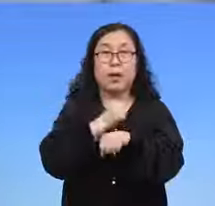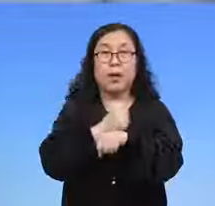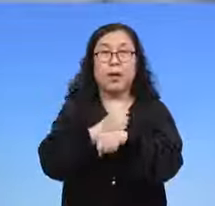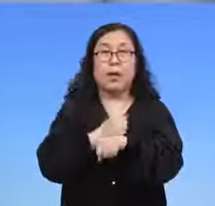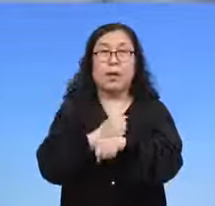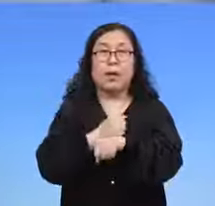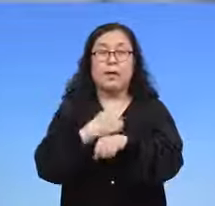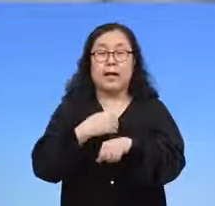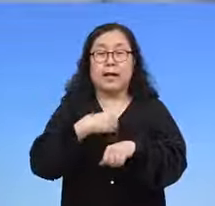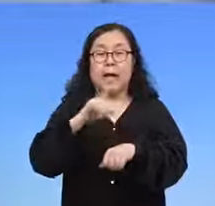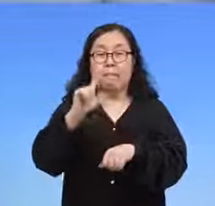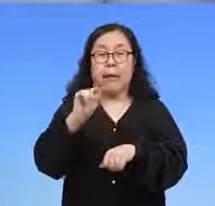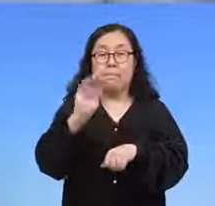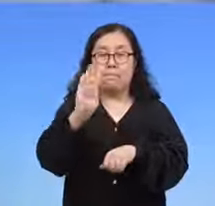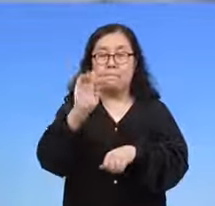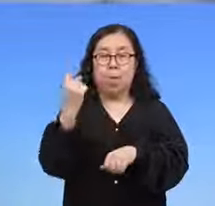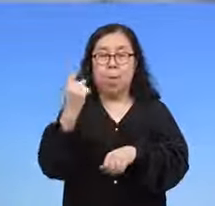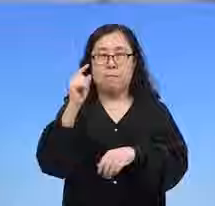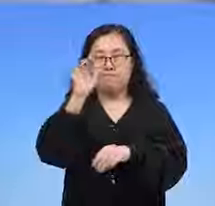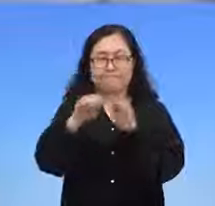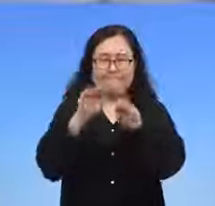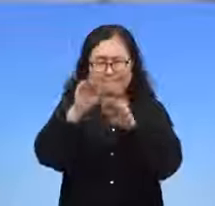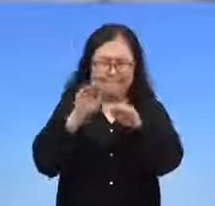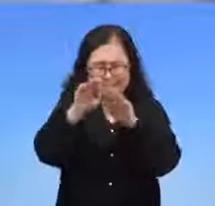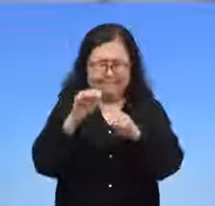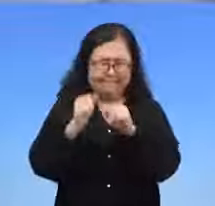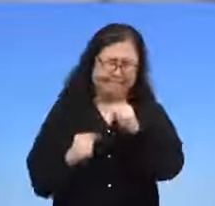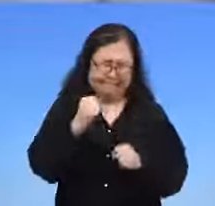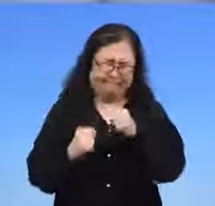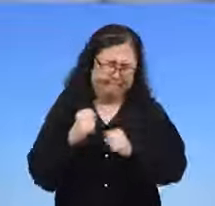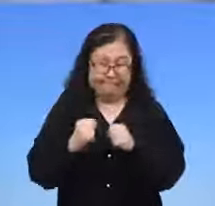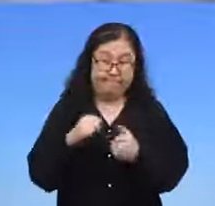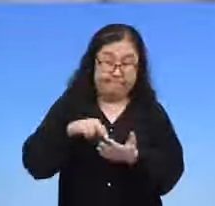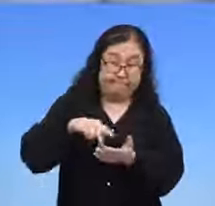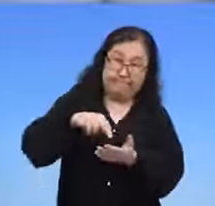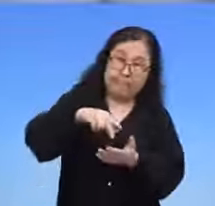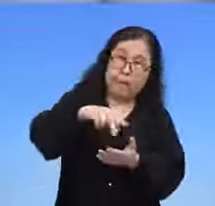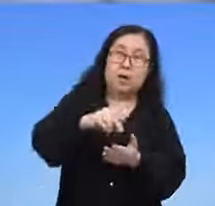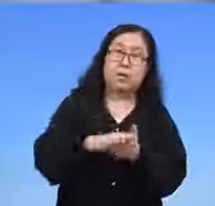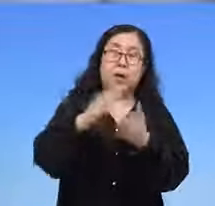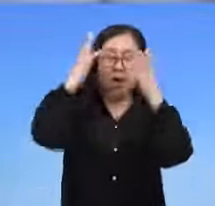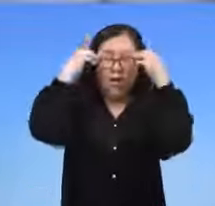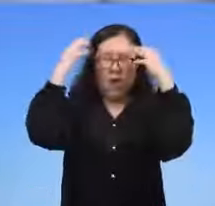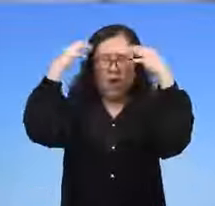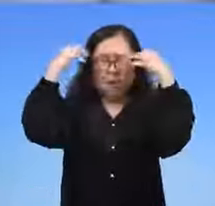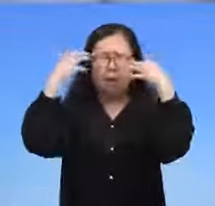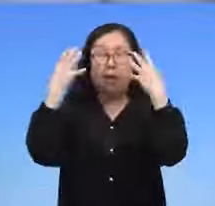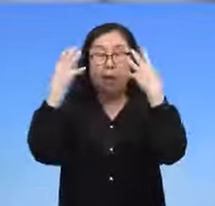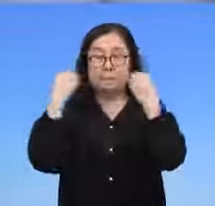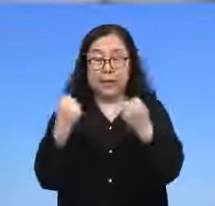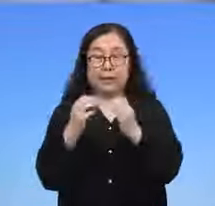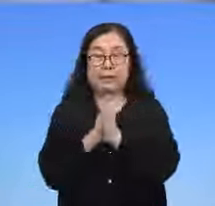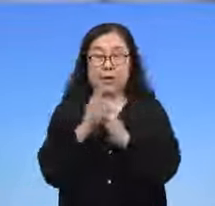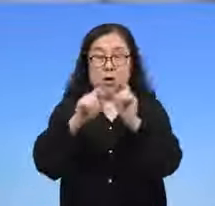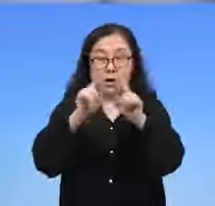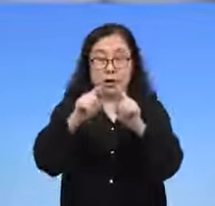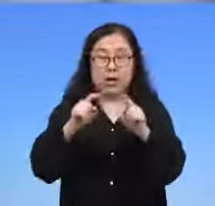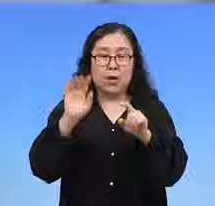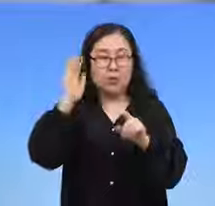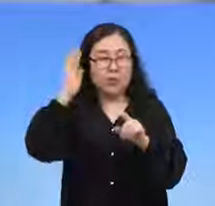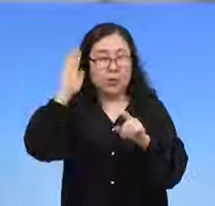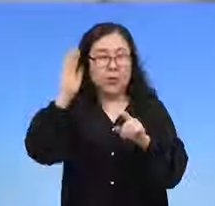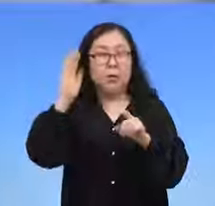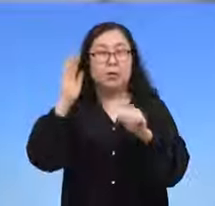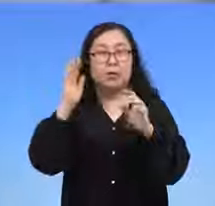제가 하루에 10,000보씩 걸어야 되겠다 그러고 새벽에 나가가지고 막 10,000보를 여름에 많이 걸은, 요즘 추워서 또